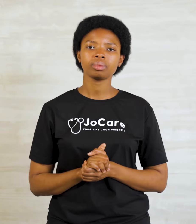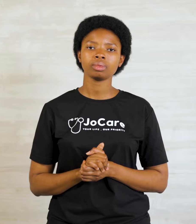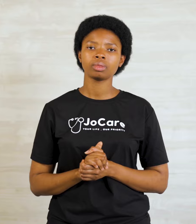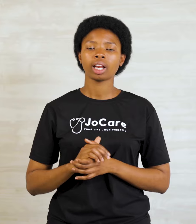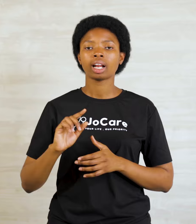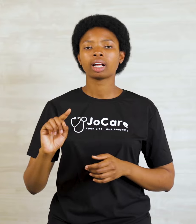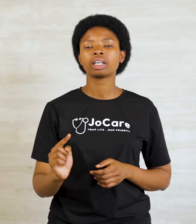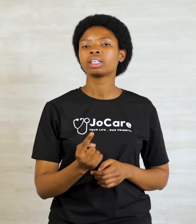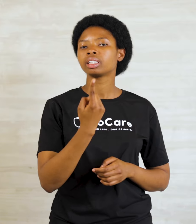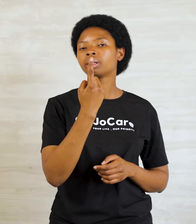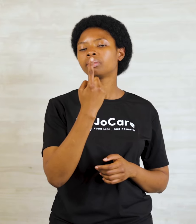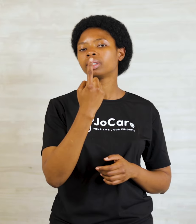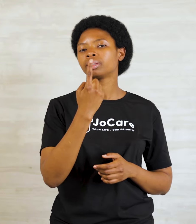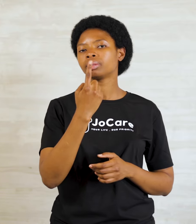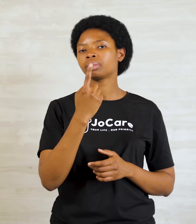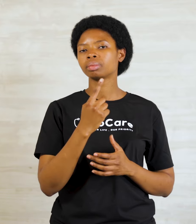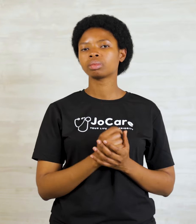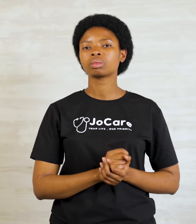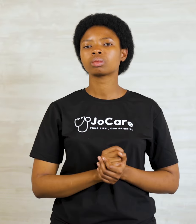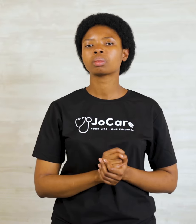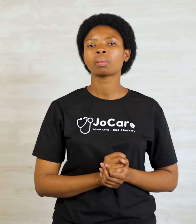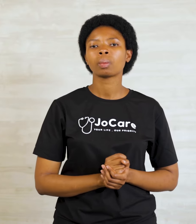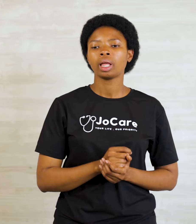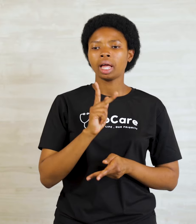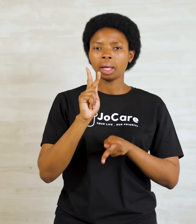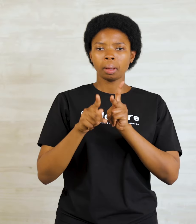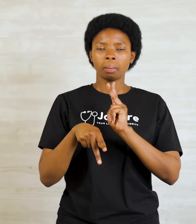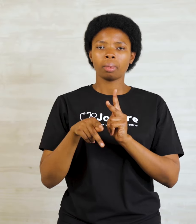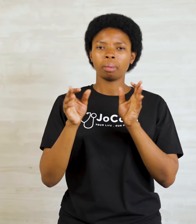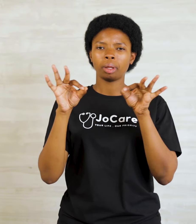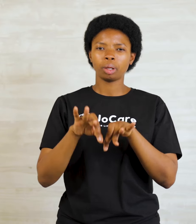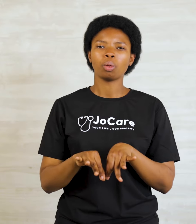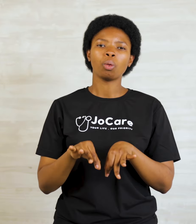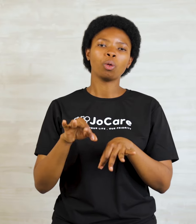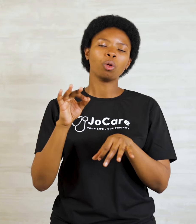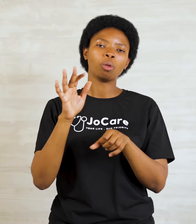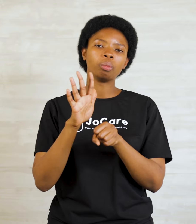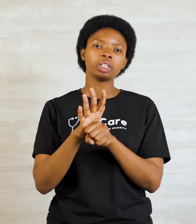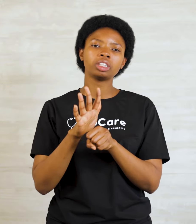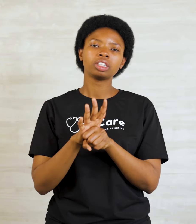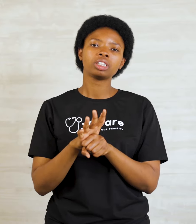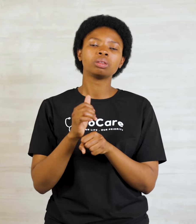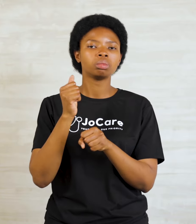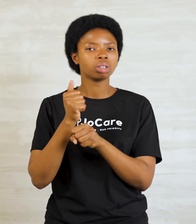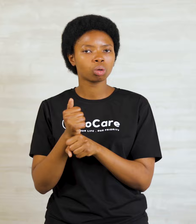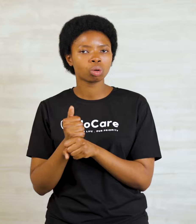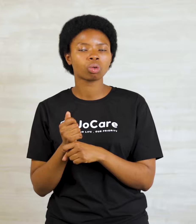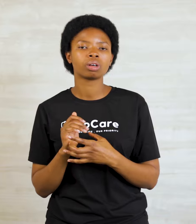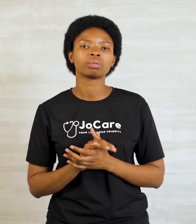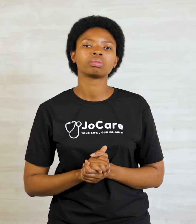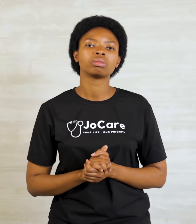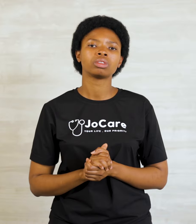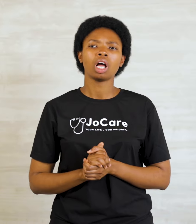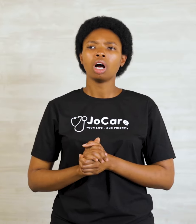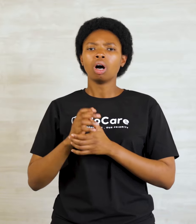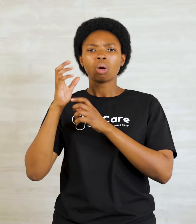icya mbere ibyinshi bigenda bikorwa yego bigenda bikora ku maradiyo ibiganiro biratangwa